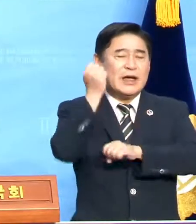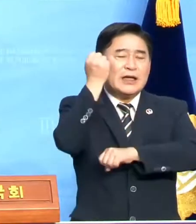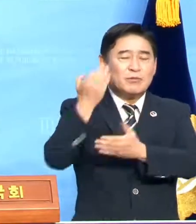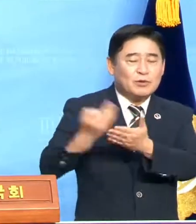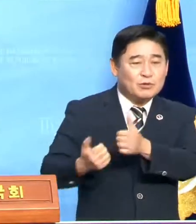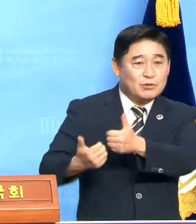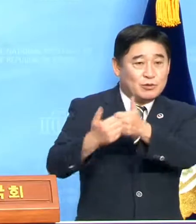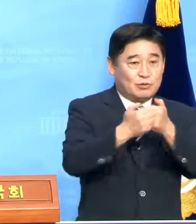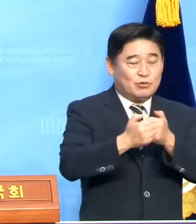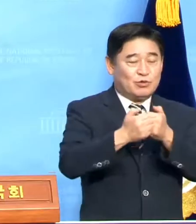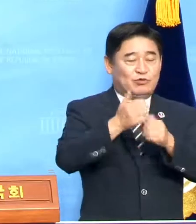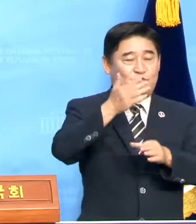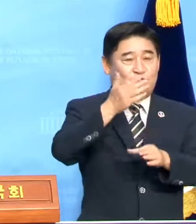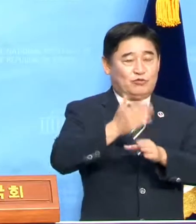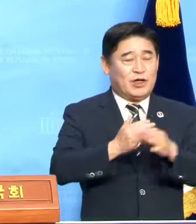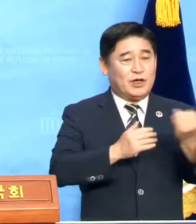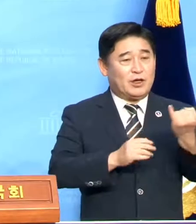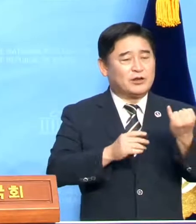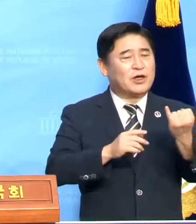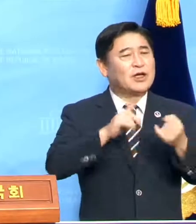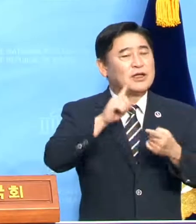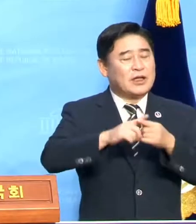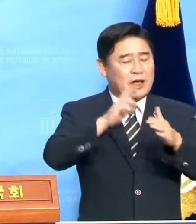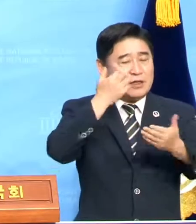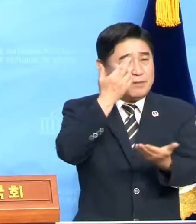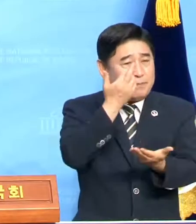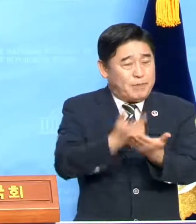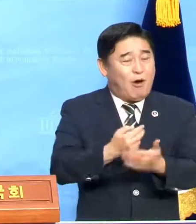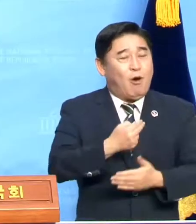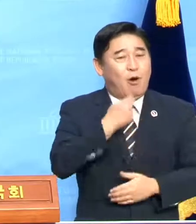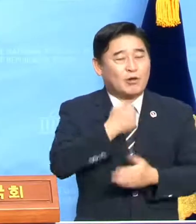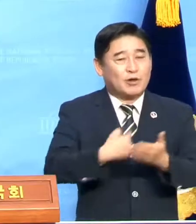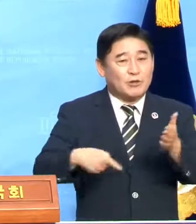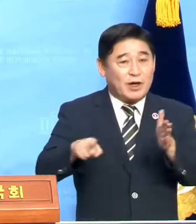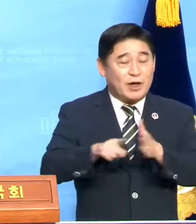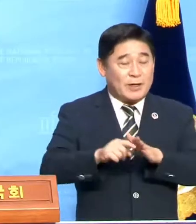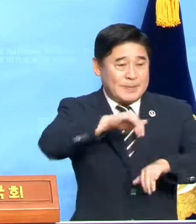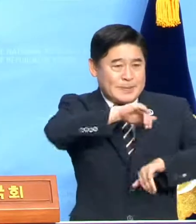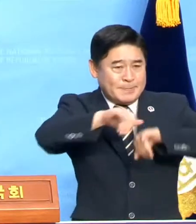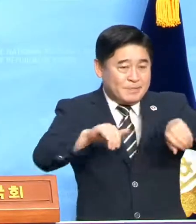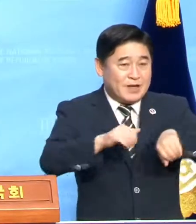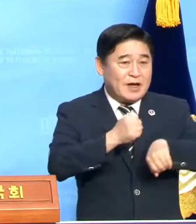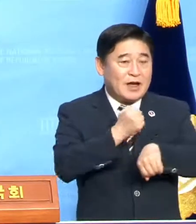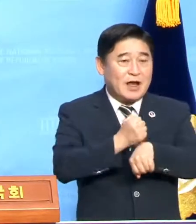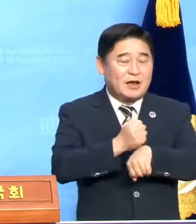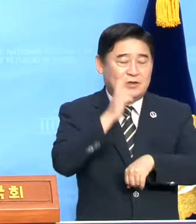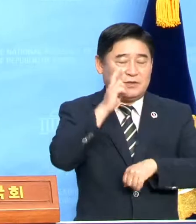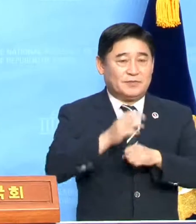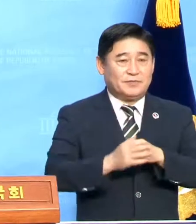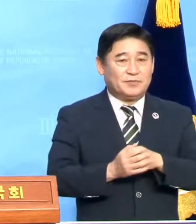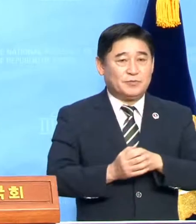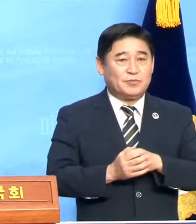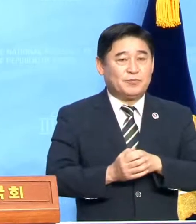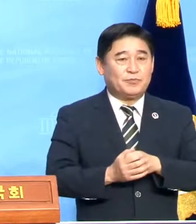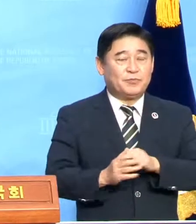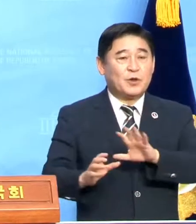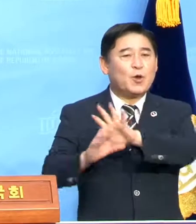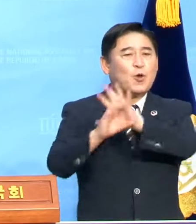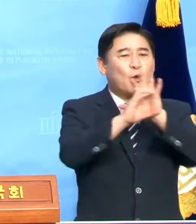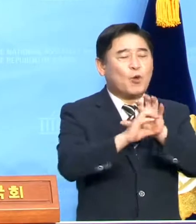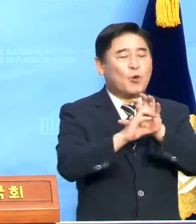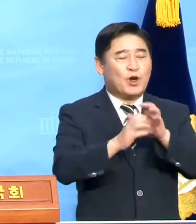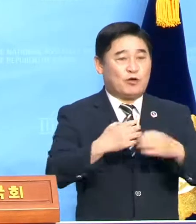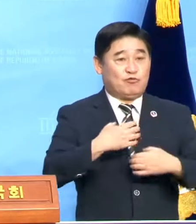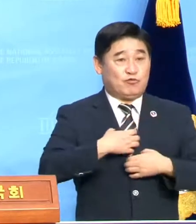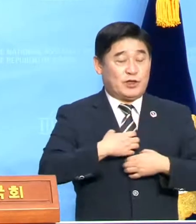논의 과정에 여성에 관한 공백이 생기지 않도록 적극 개입할 것입니다 코로나 위기가